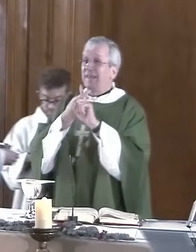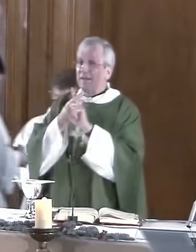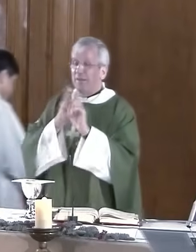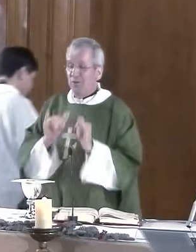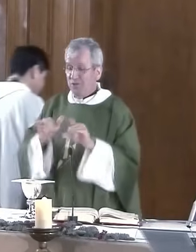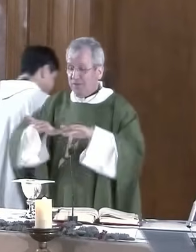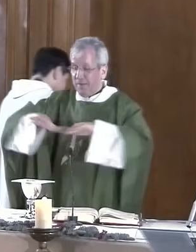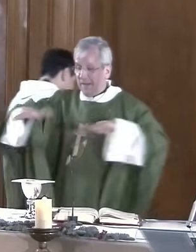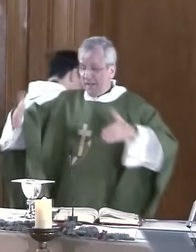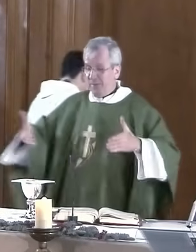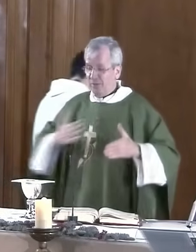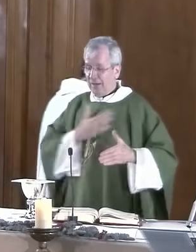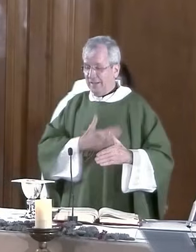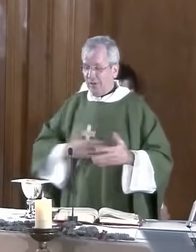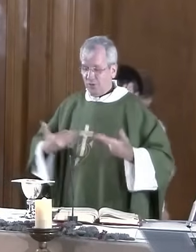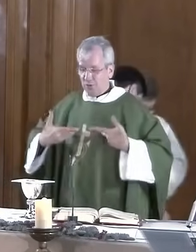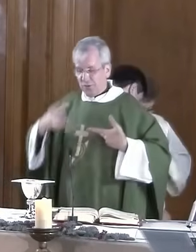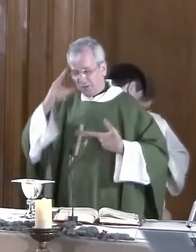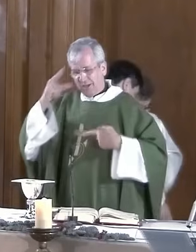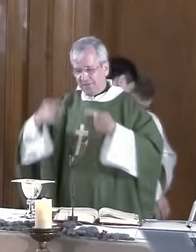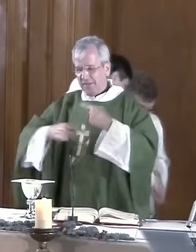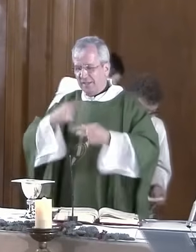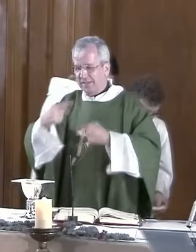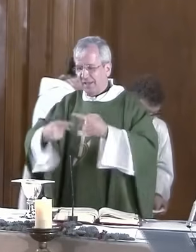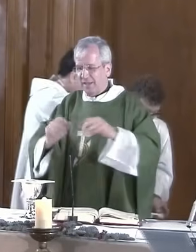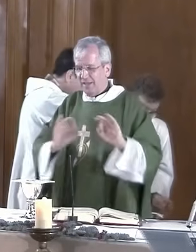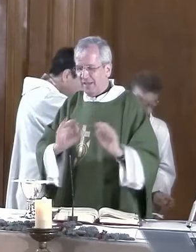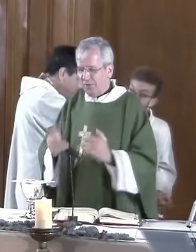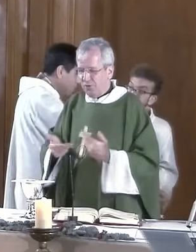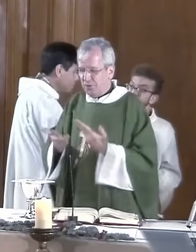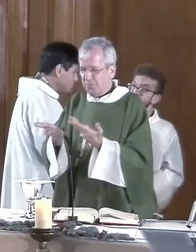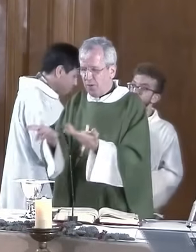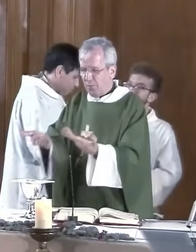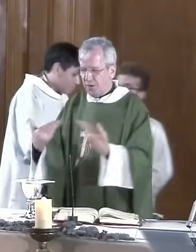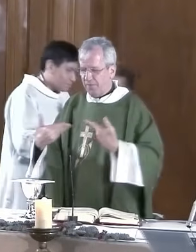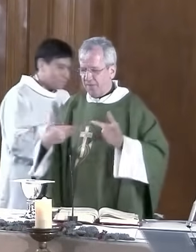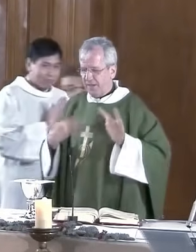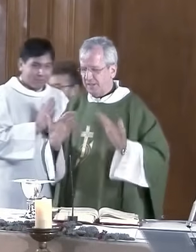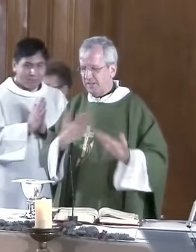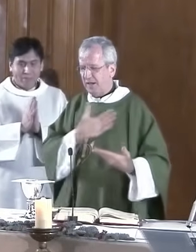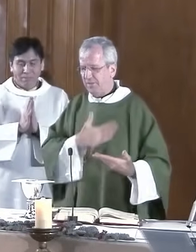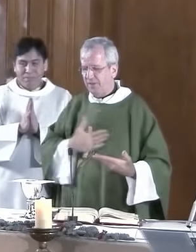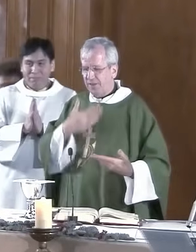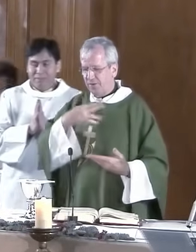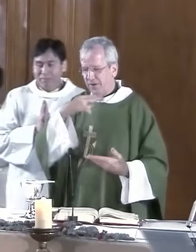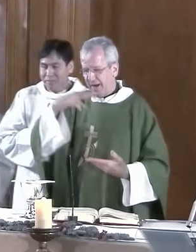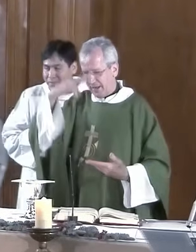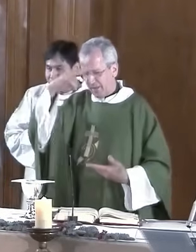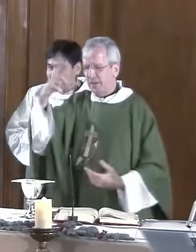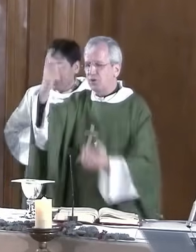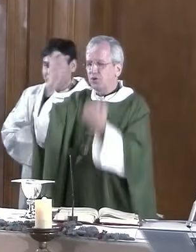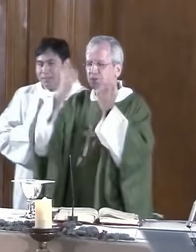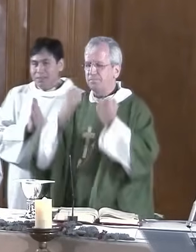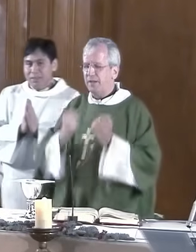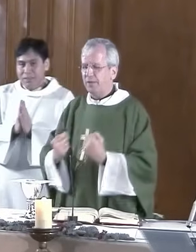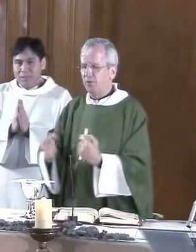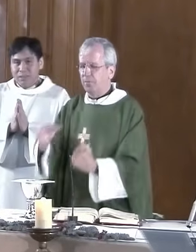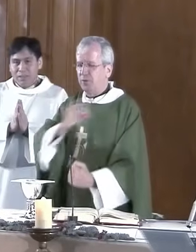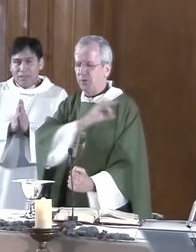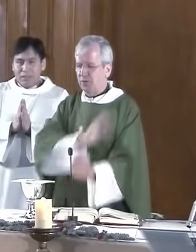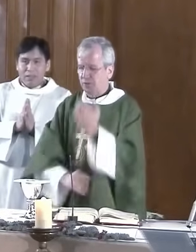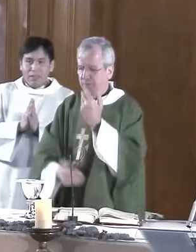Orad, hermanos, para que llevando al altar los gozos y las fatigas de cada día, nos dispongamos a ofrecer este sacrificio agradable a Dios,